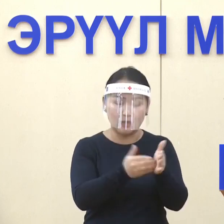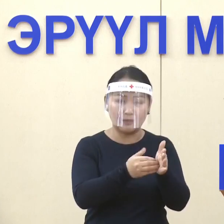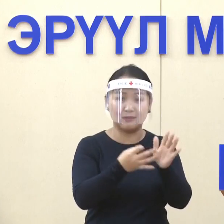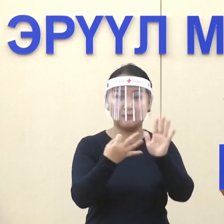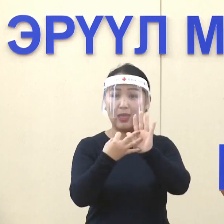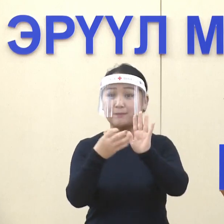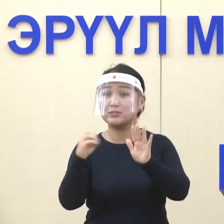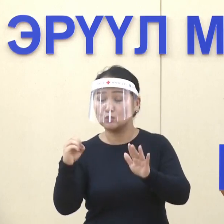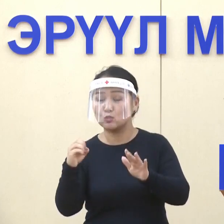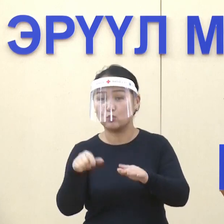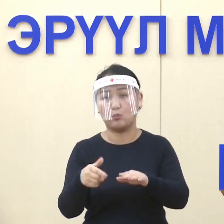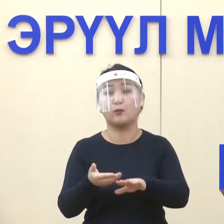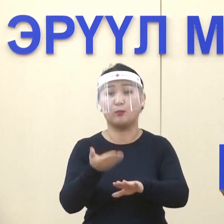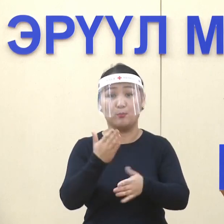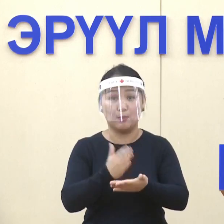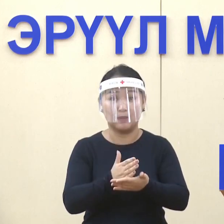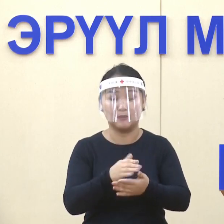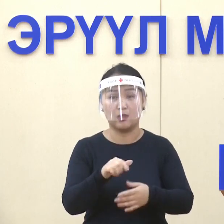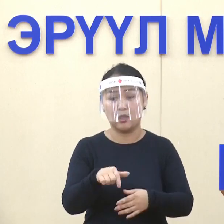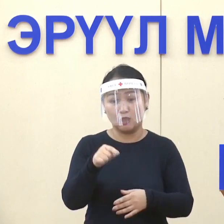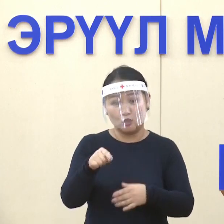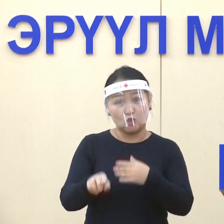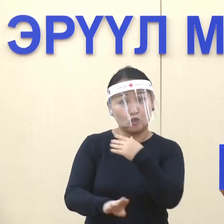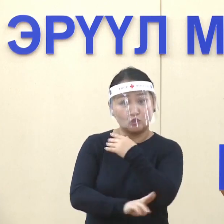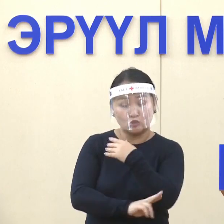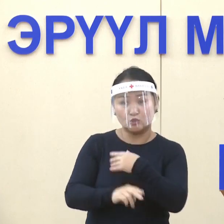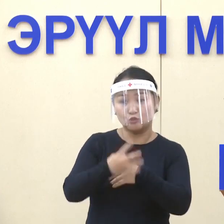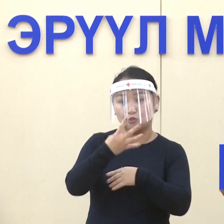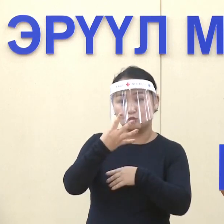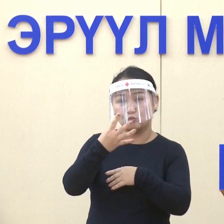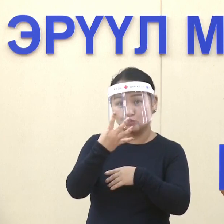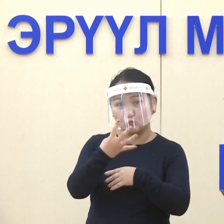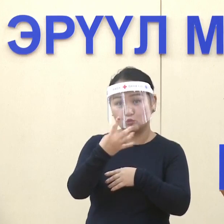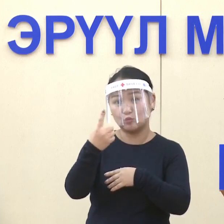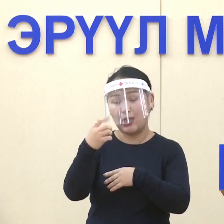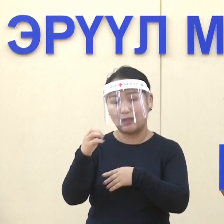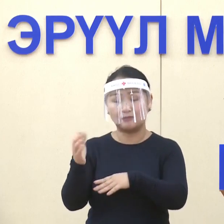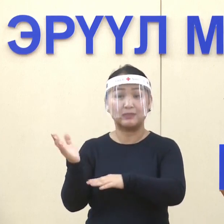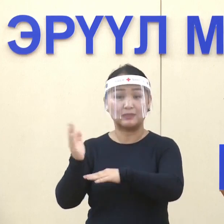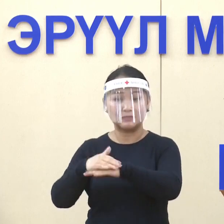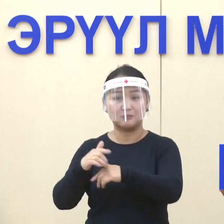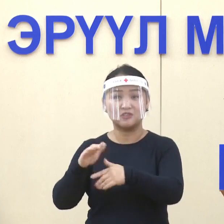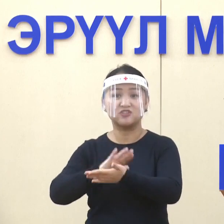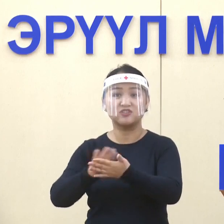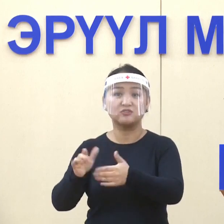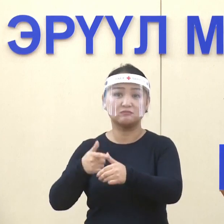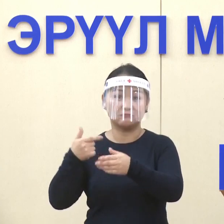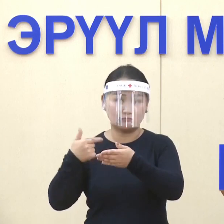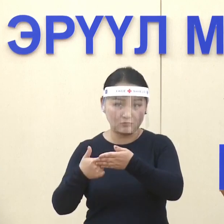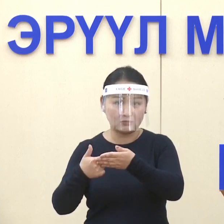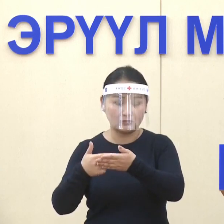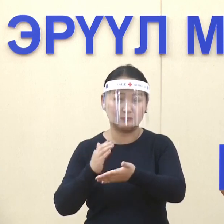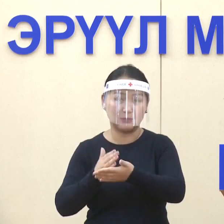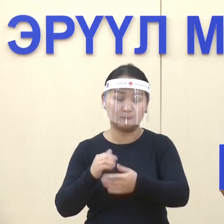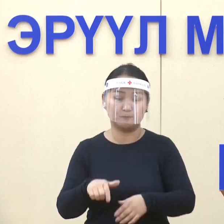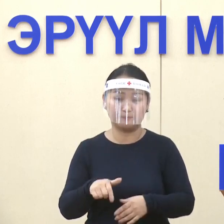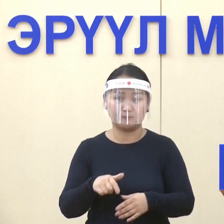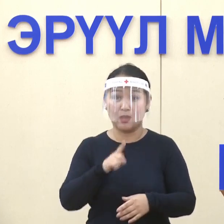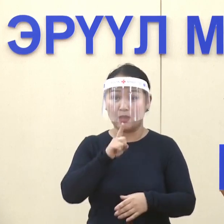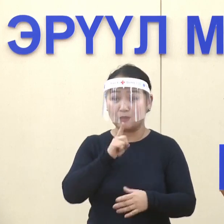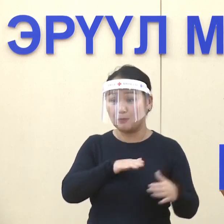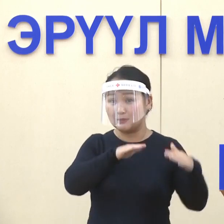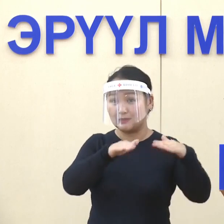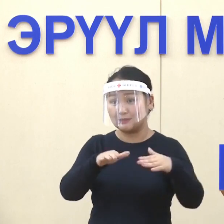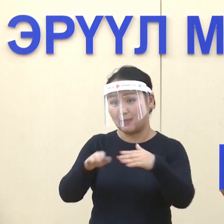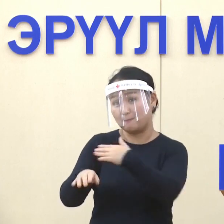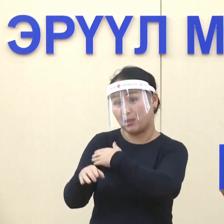528800 гаруй боллоо. За мөн өдөр 410 нас баралт шинээр бүртгэгдсэн байна. За Номхон далайн баруун